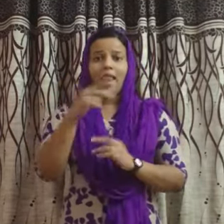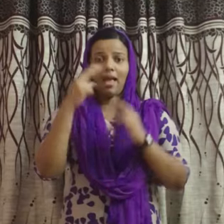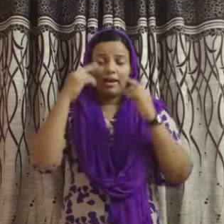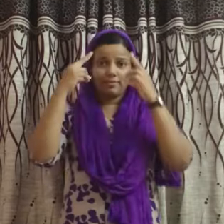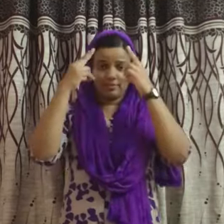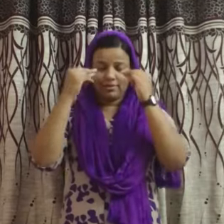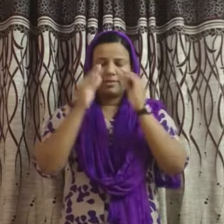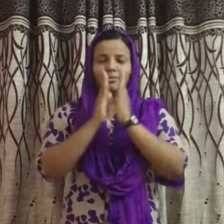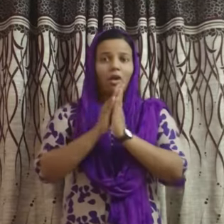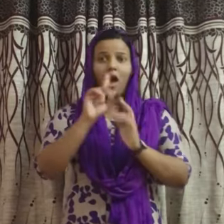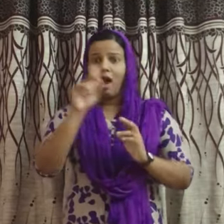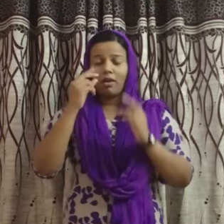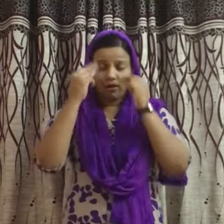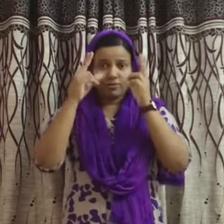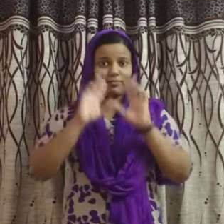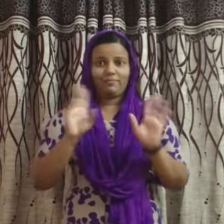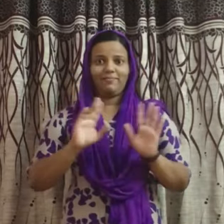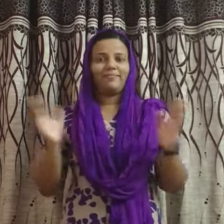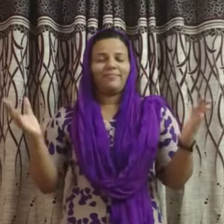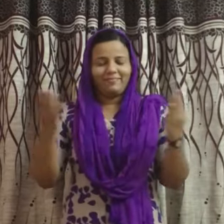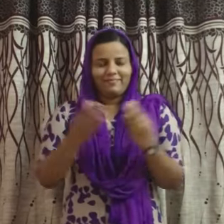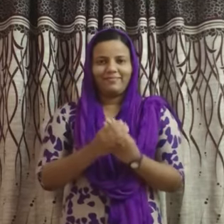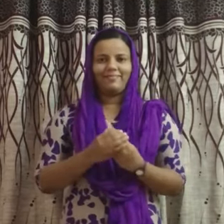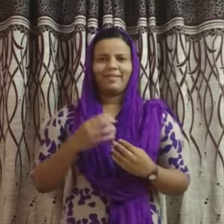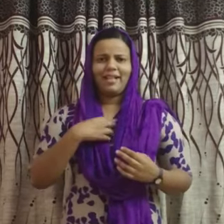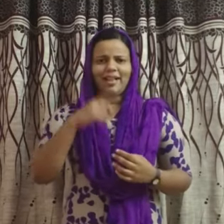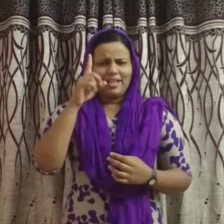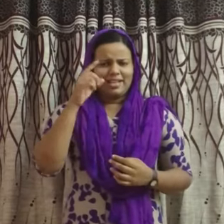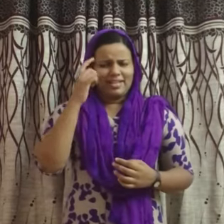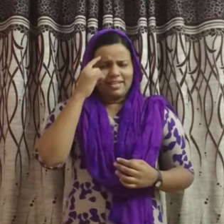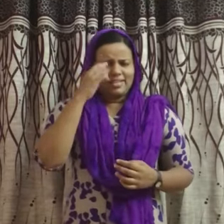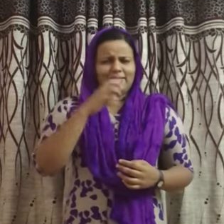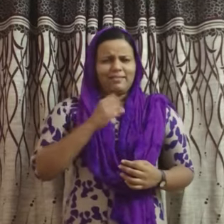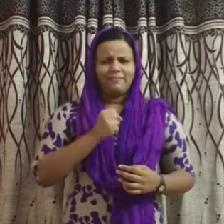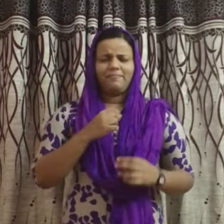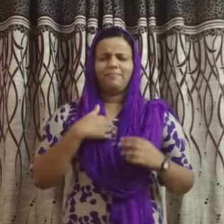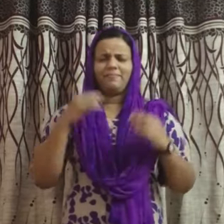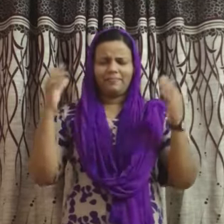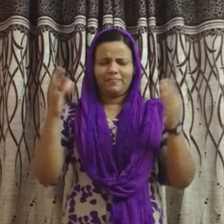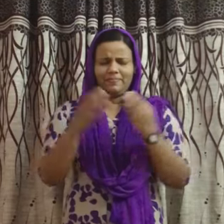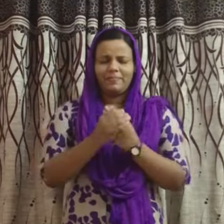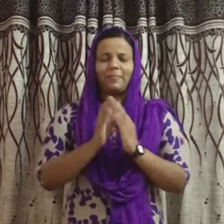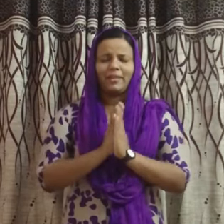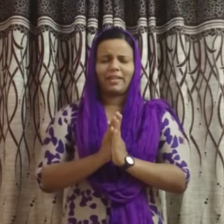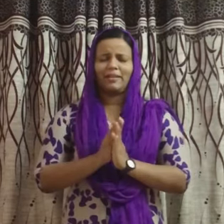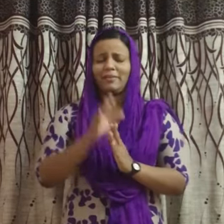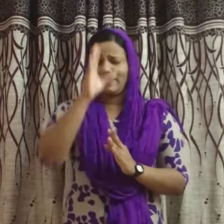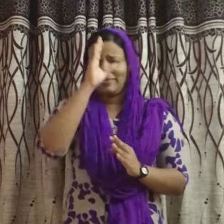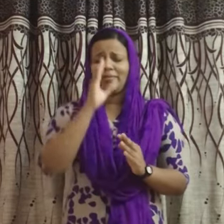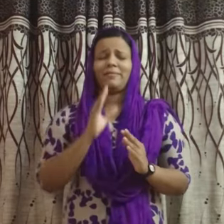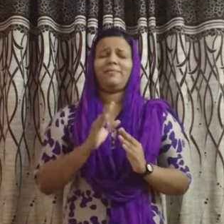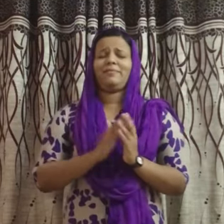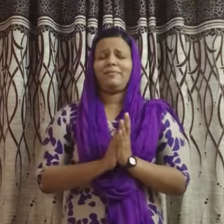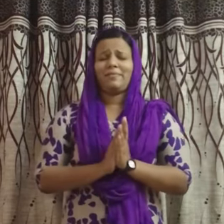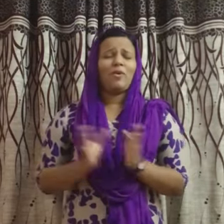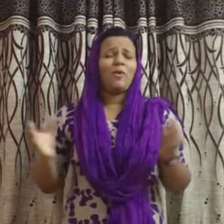കണ്ണുകളും അടഞ്ഞിരിക്കണം കേട്ടോ. ആരും കണ്ണ് തുറന്ന് നോക്കല്ലേ. എല്ലാവരും ഏകാഗ്ര ഹൃദയത്തോടെ ഒരുമിച്ച് നമ്മൾ പ്രാർത്ഥിക്കാൻ പോകും. ഞങ്ങളുടെ സ്വർഗീയ അപ്പാ, ഒരുമനപ്പെട്ട് ഞങ്ങൾ